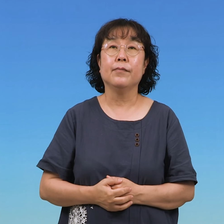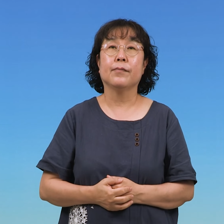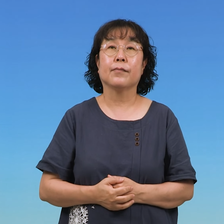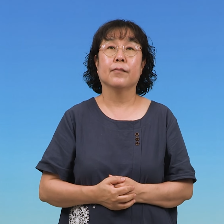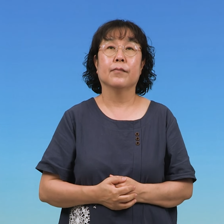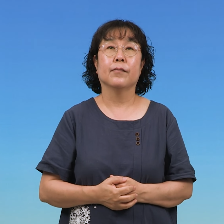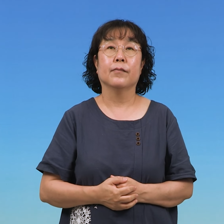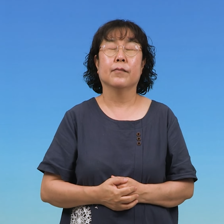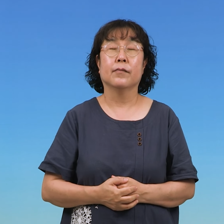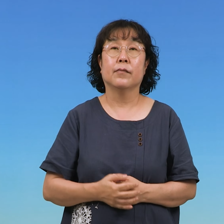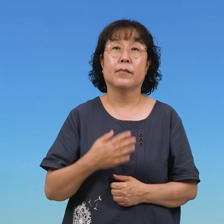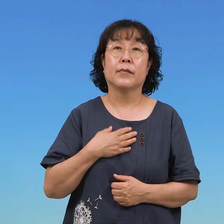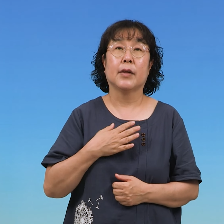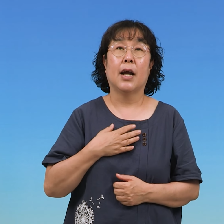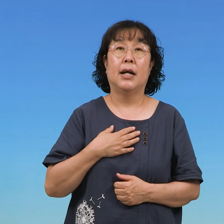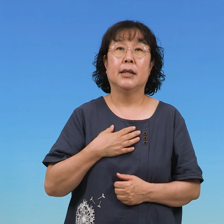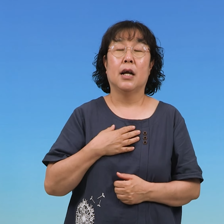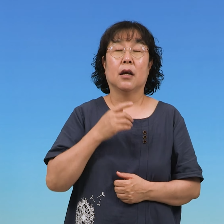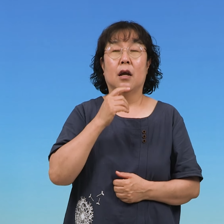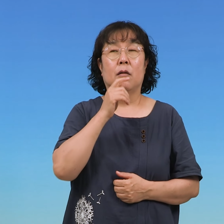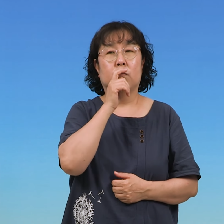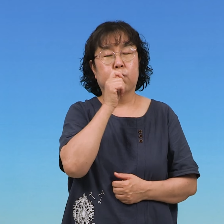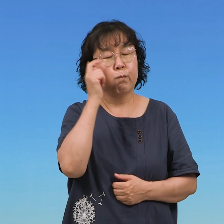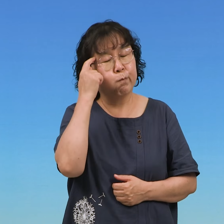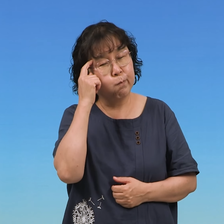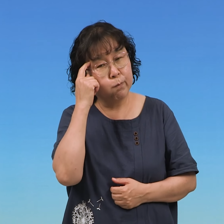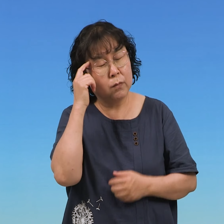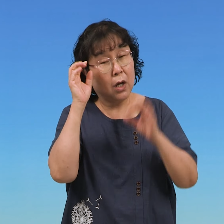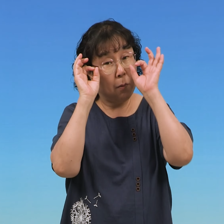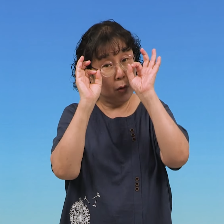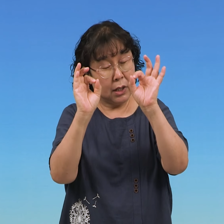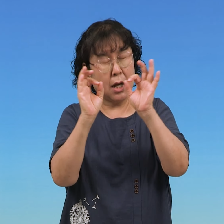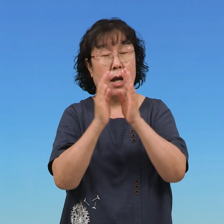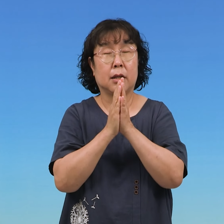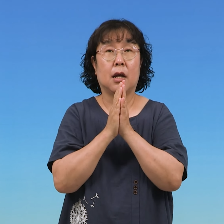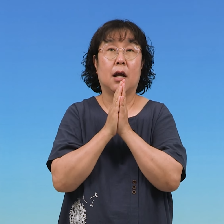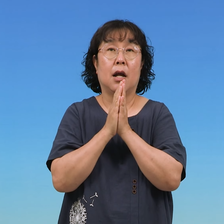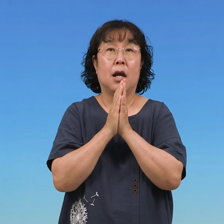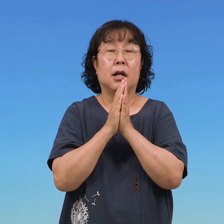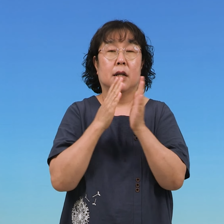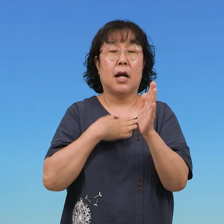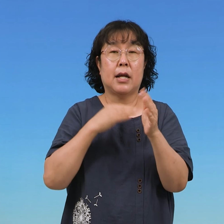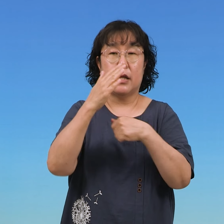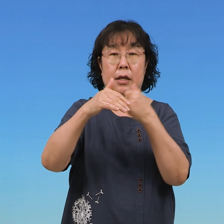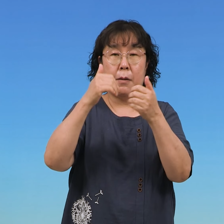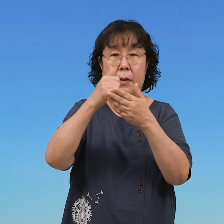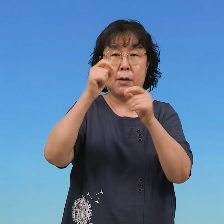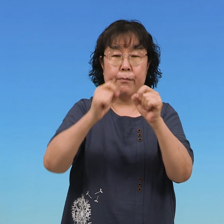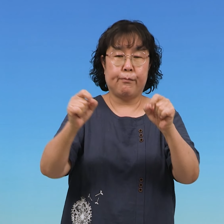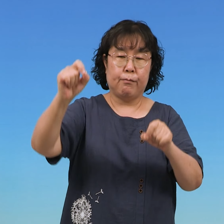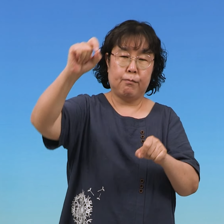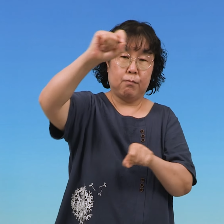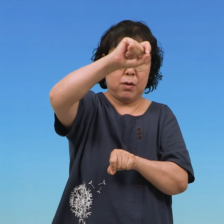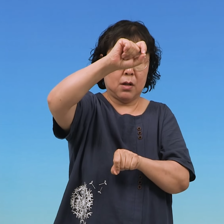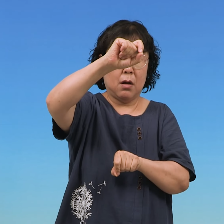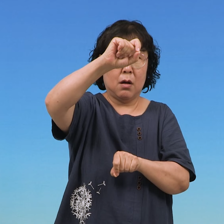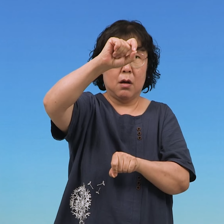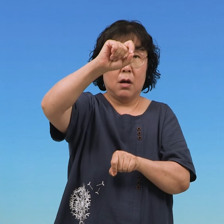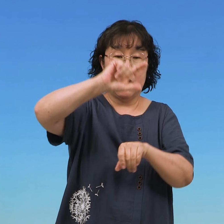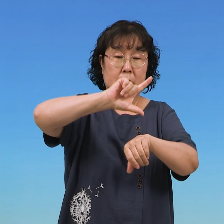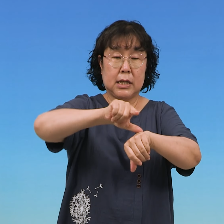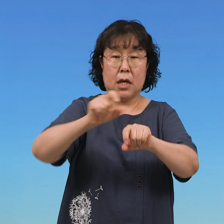다지기 훈련에 대해서 좀 묵상하고 하다가 보니까, 만약에 하나님이 이제 시계를 다시 돌리셔서 너 교회 이름을